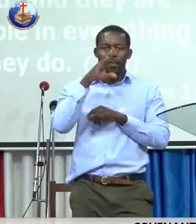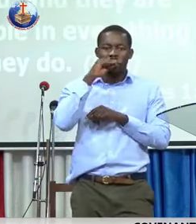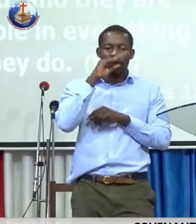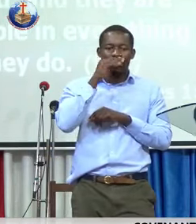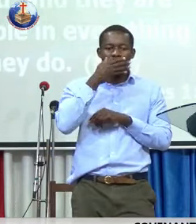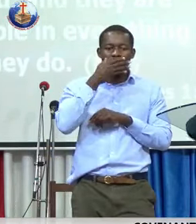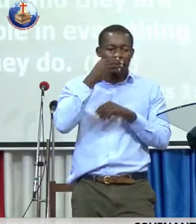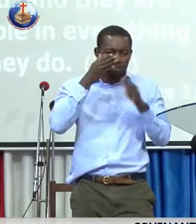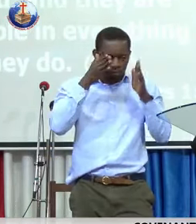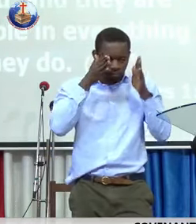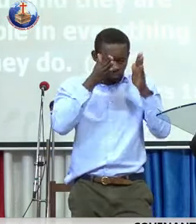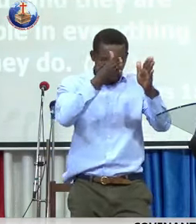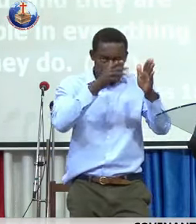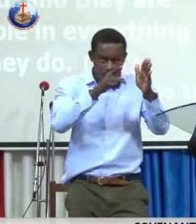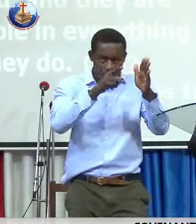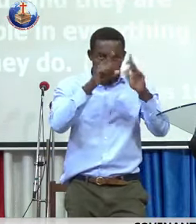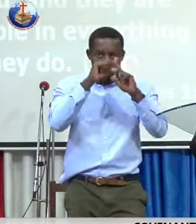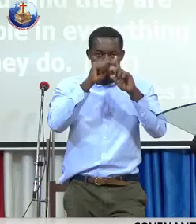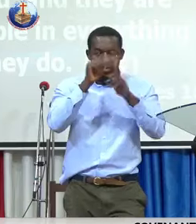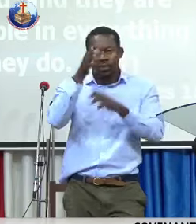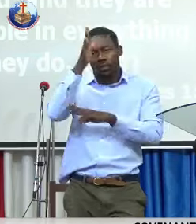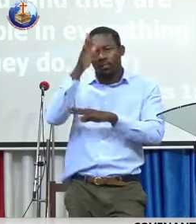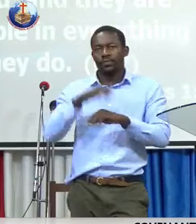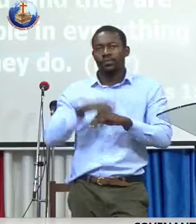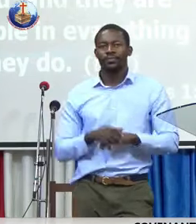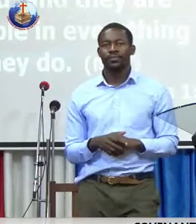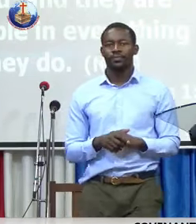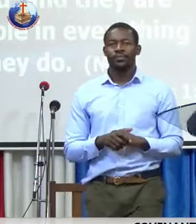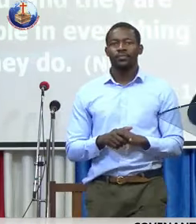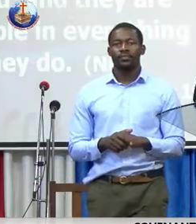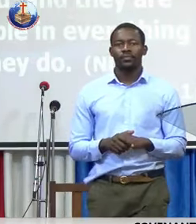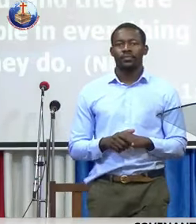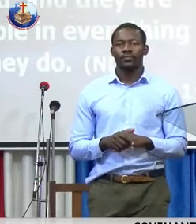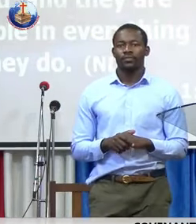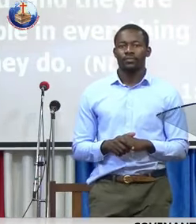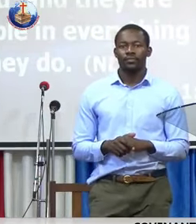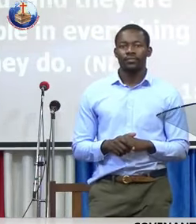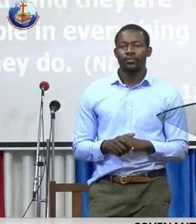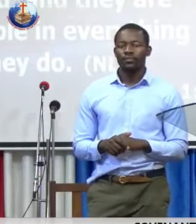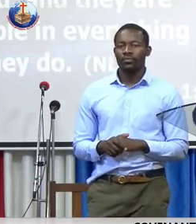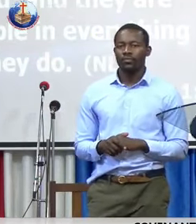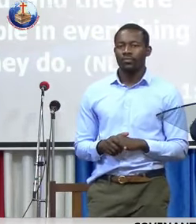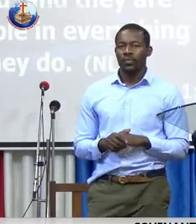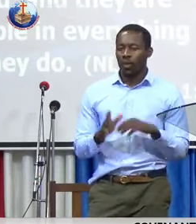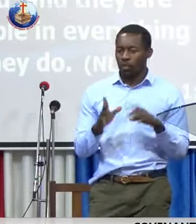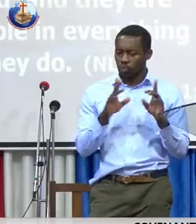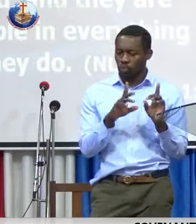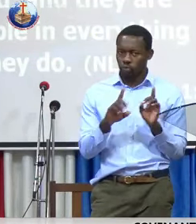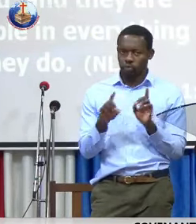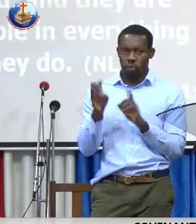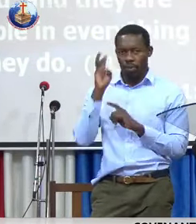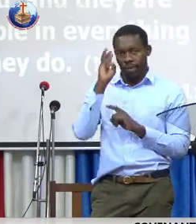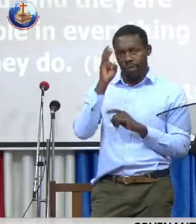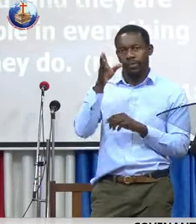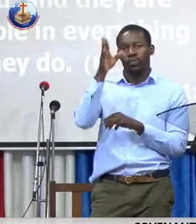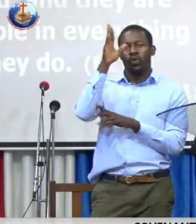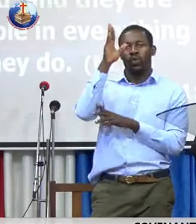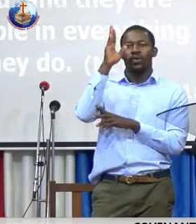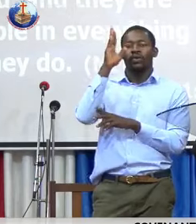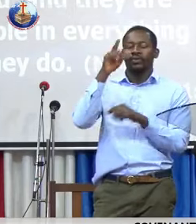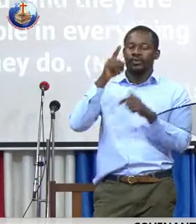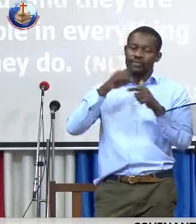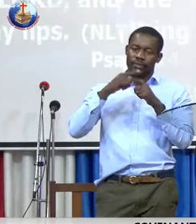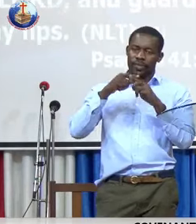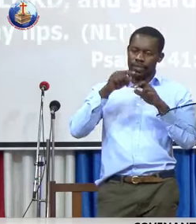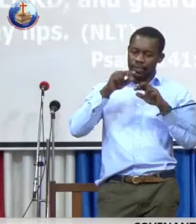with the word of God. Na basi pia matamshi yetu itawiana na neno la Mungu. And we will do the will of God as salt and light. Na tutafanya mapenzi ya Mungu